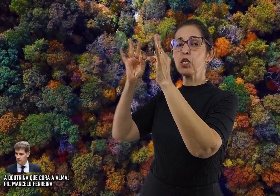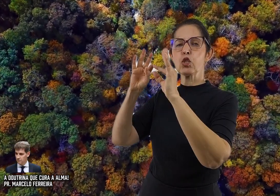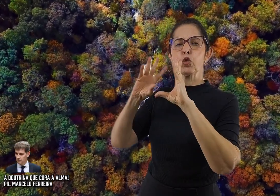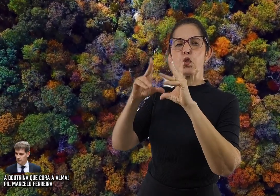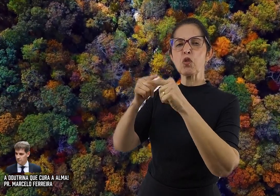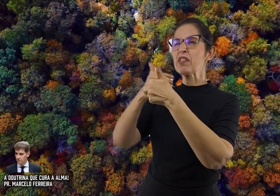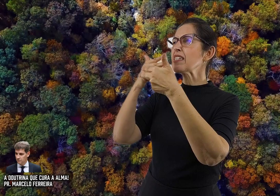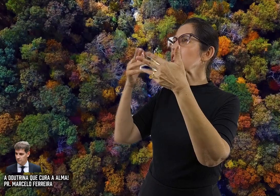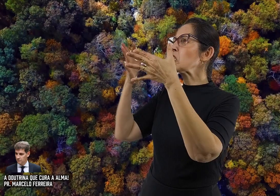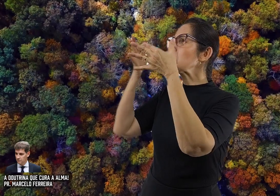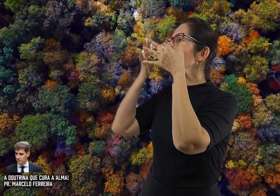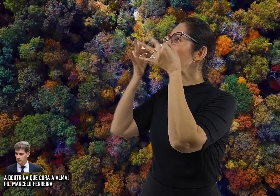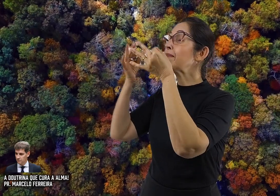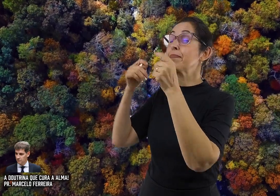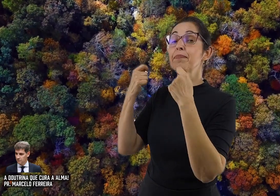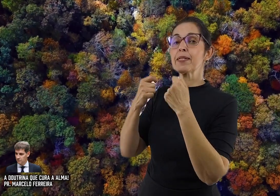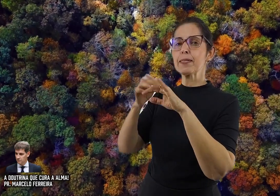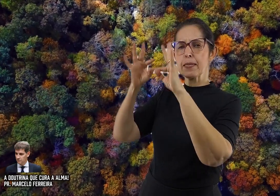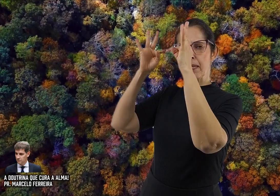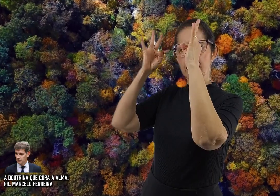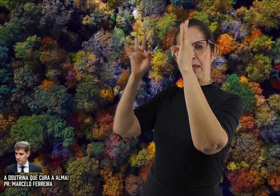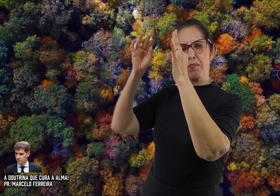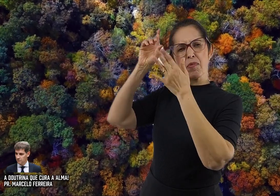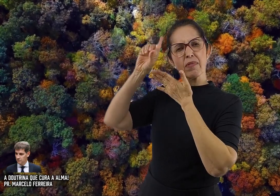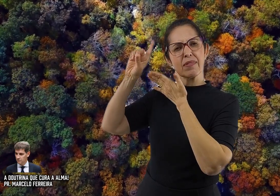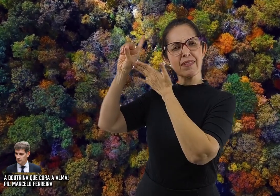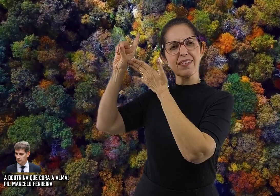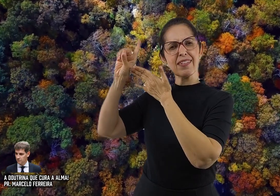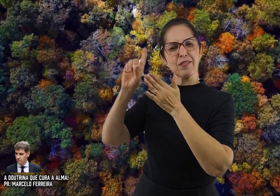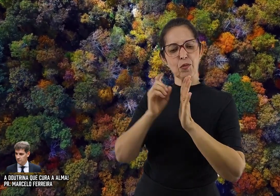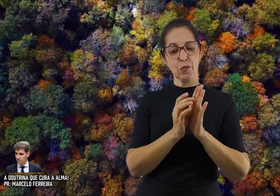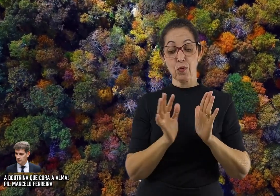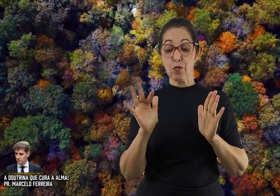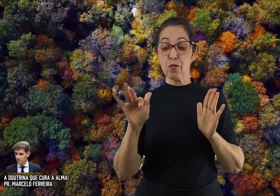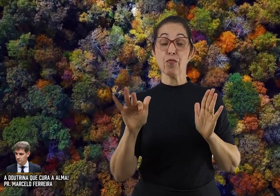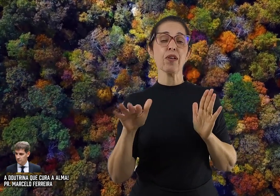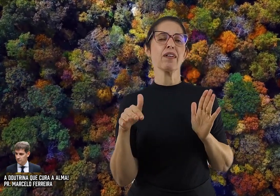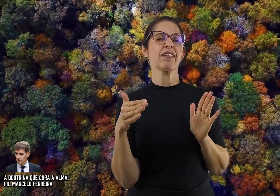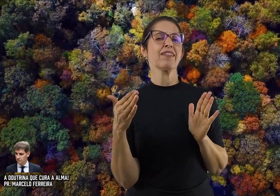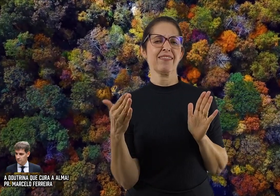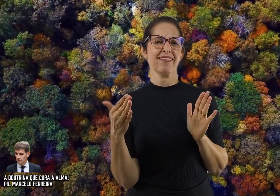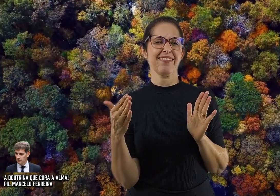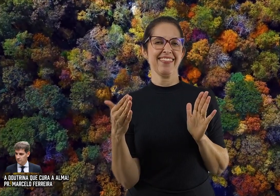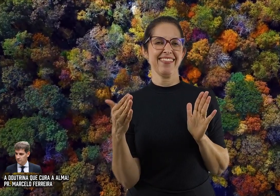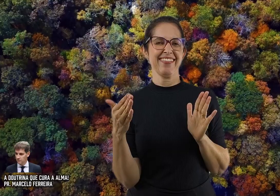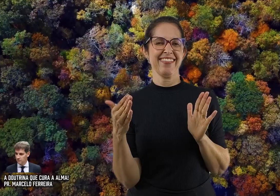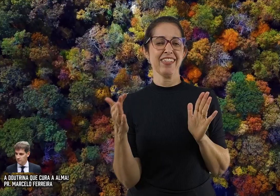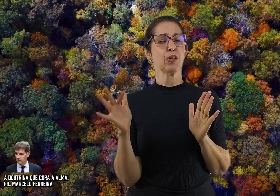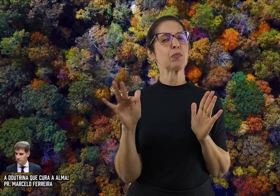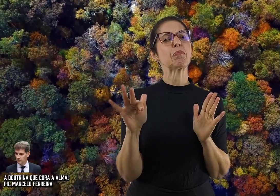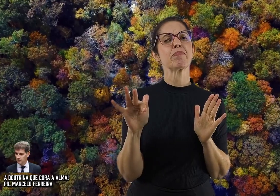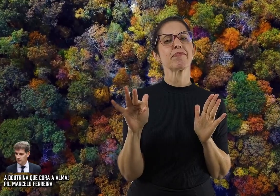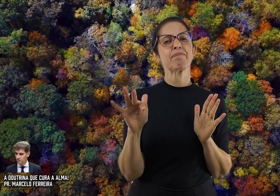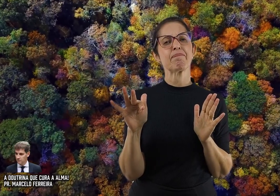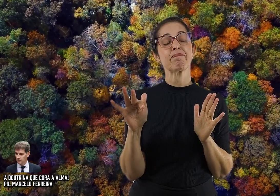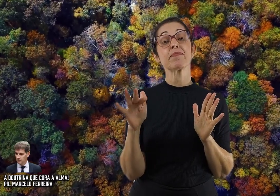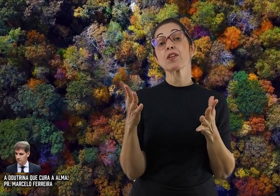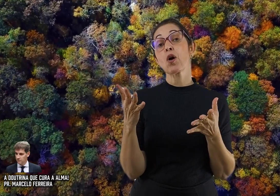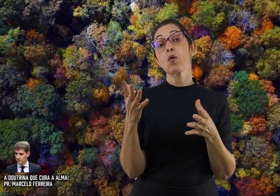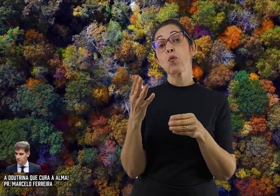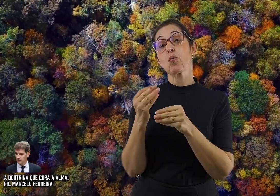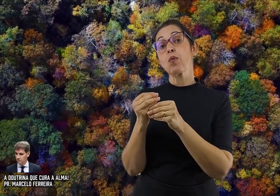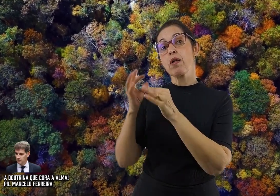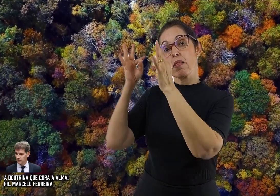é teme a Deus. Então, qual é o fim de tudo? O fim é o quê? Teme a Deus. Qual é